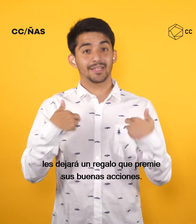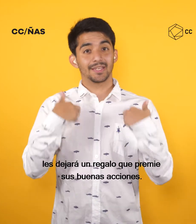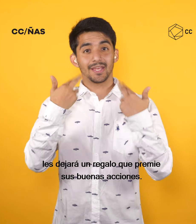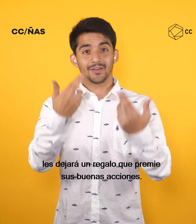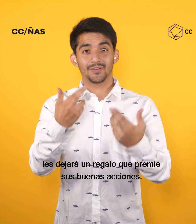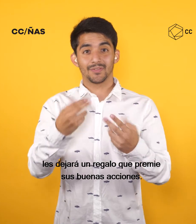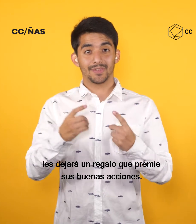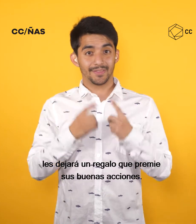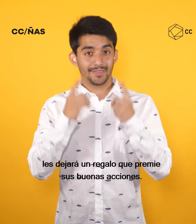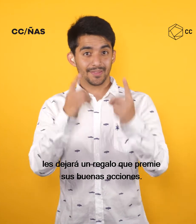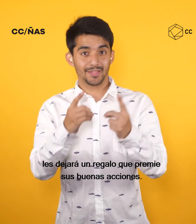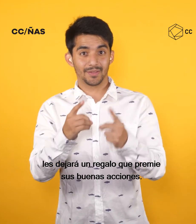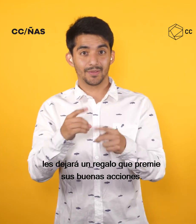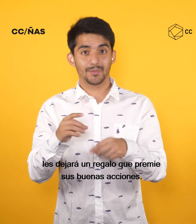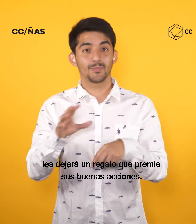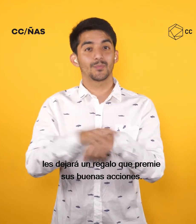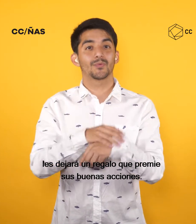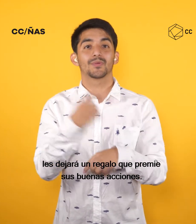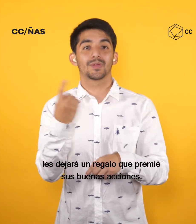les dejarán un regalo que premien sus buenas acciones.